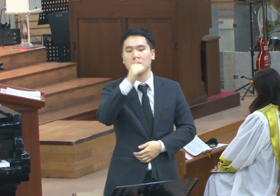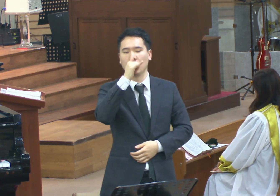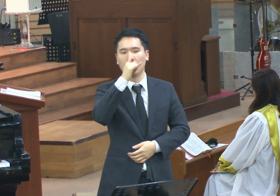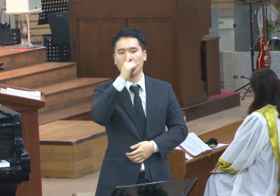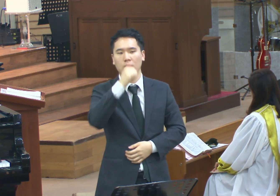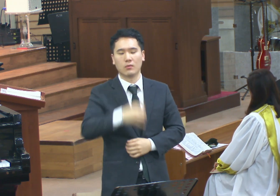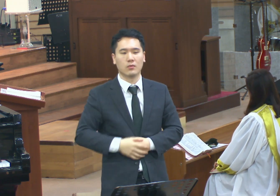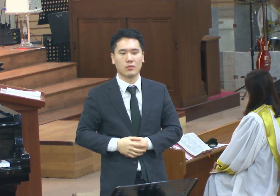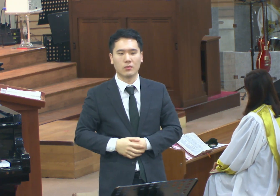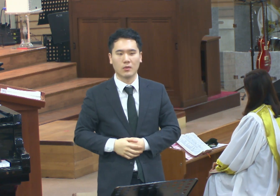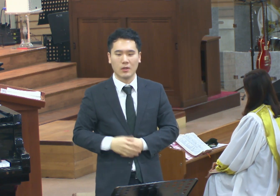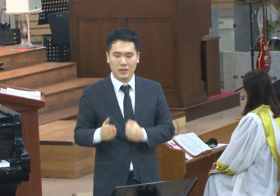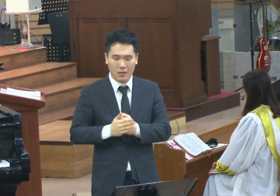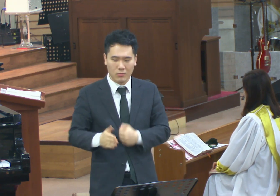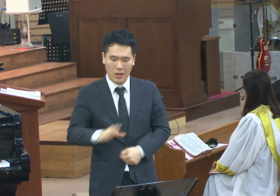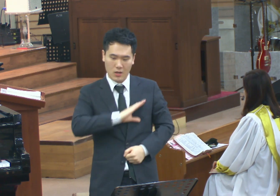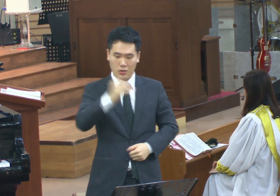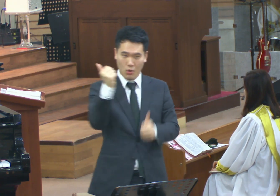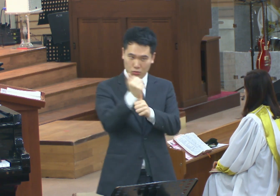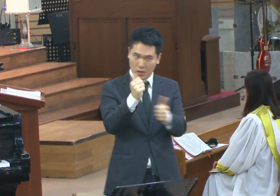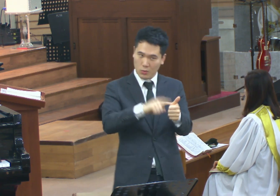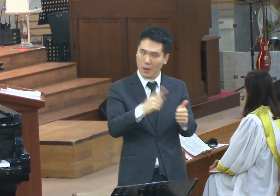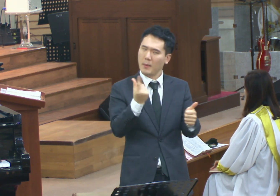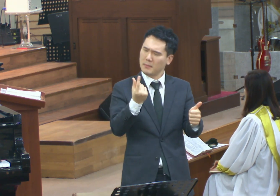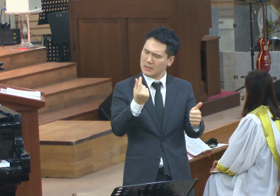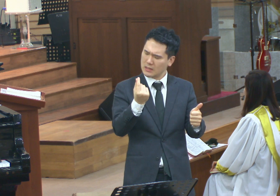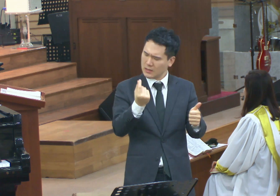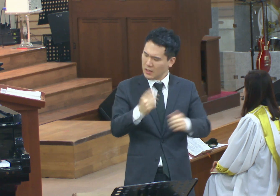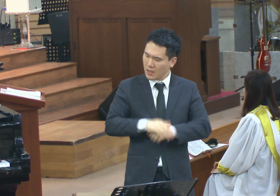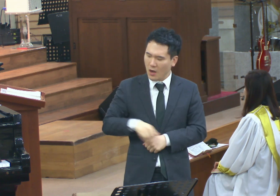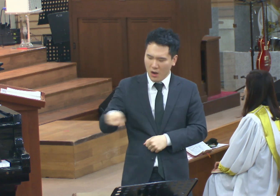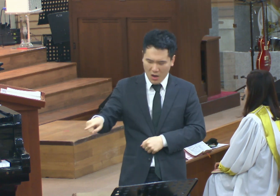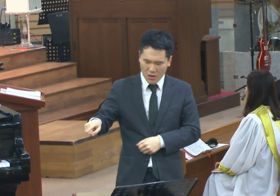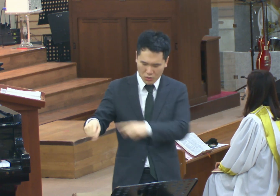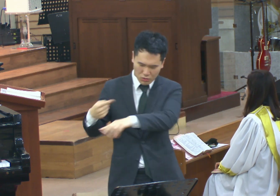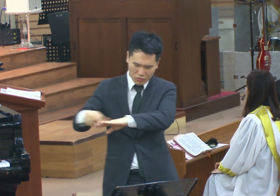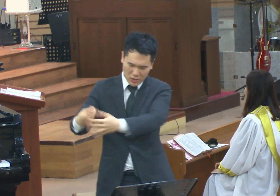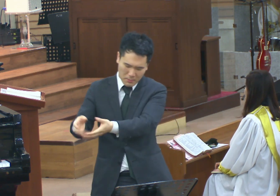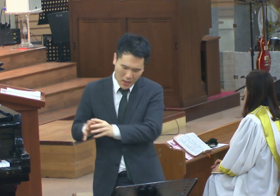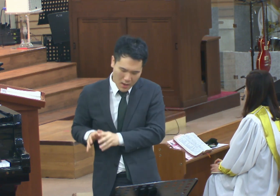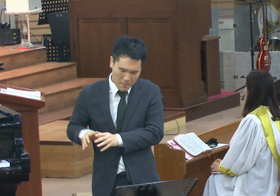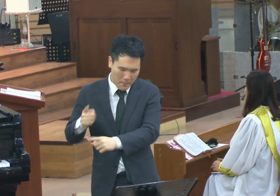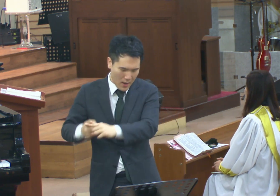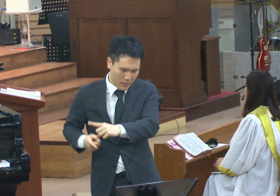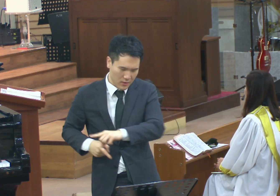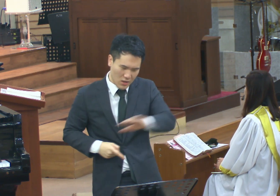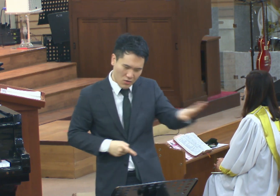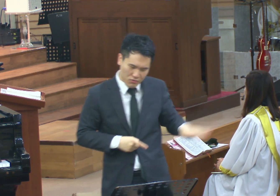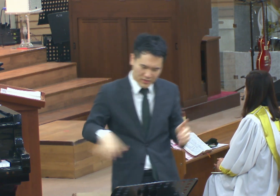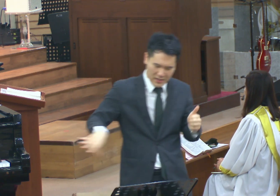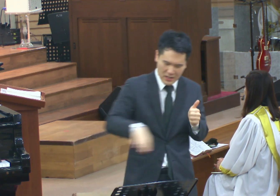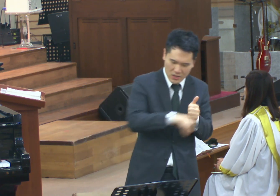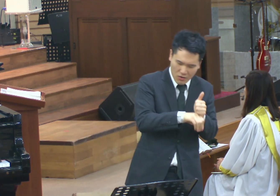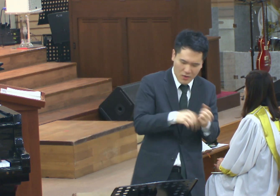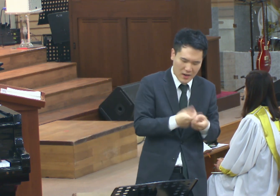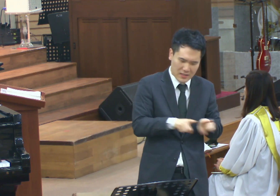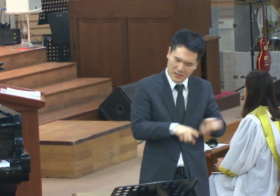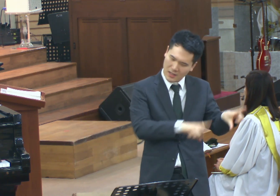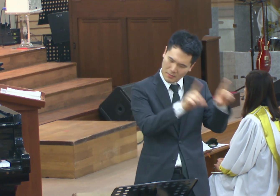오래 붙잡아둘 근거가 있었어요. 민수기 32장 21절 너희가 다 무장하고 여호와 앞에서 요단을 건너가서